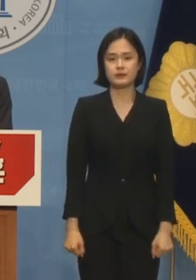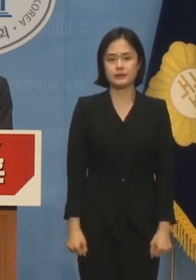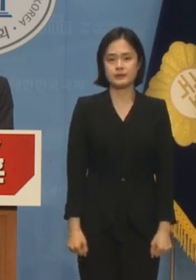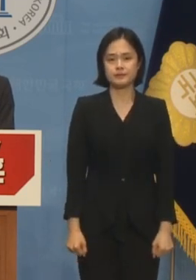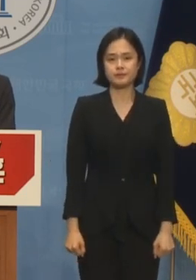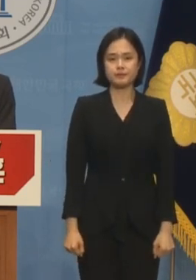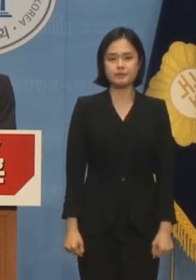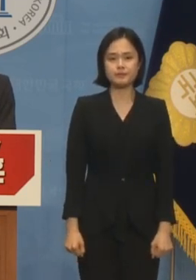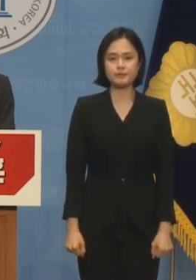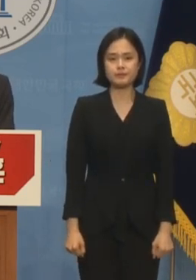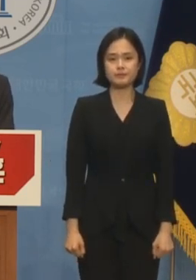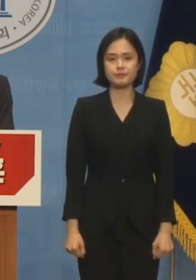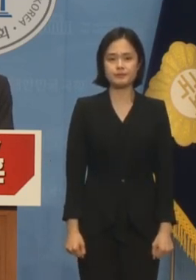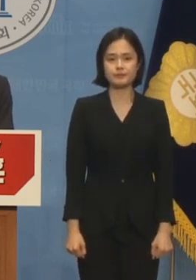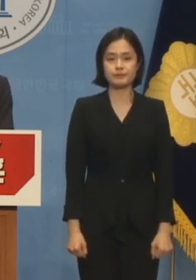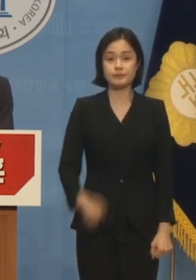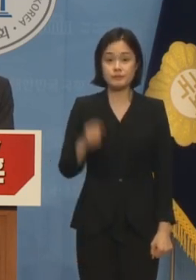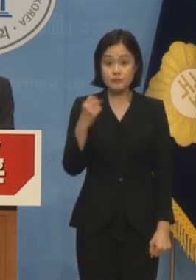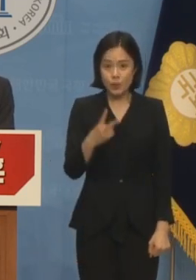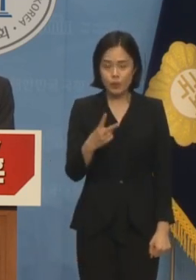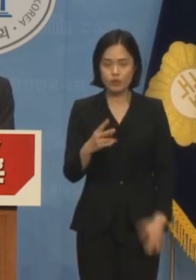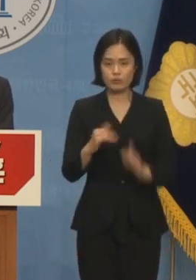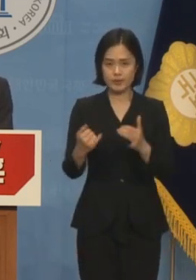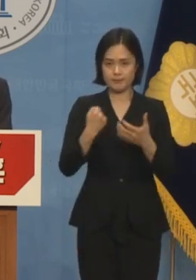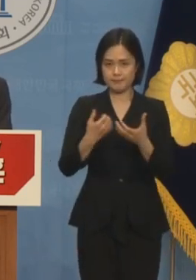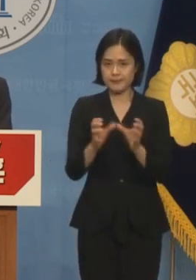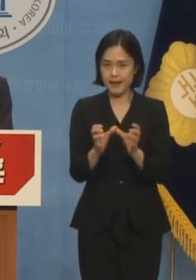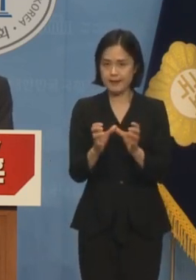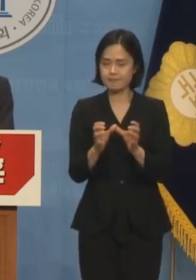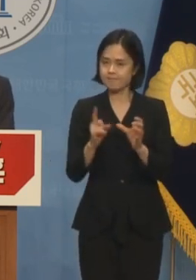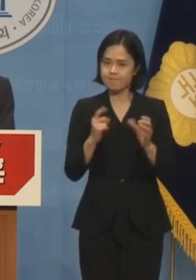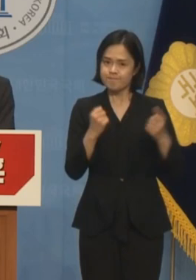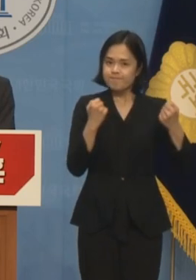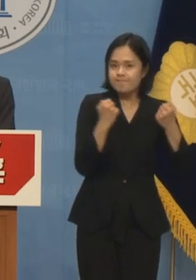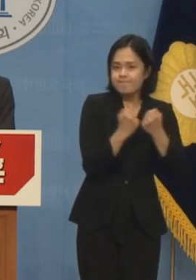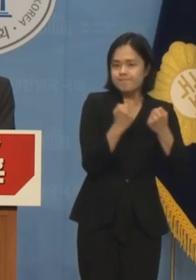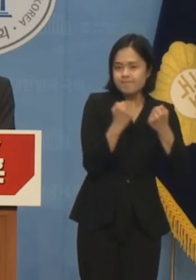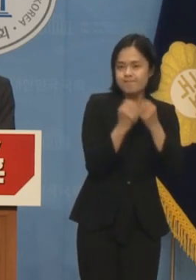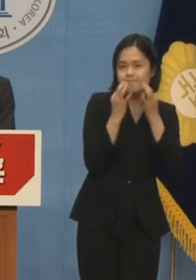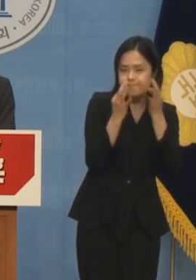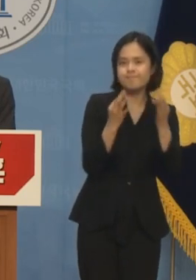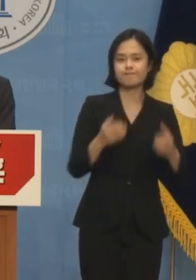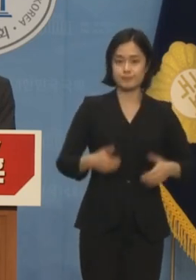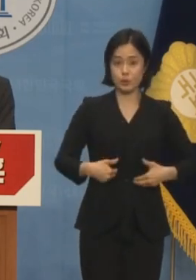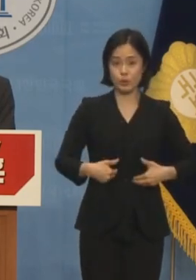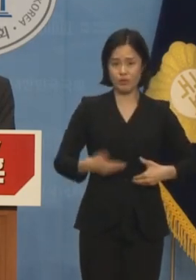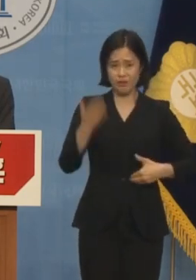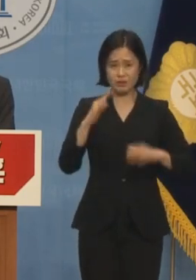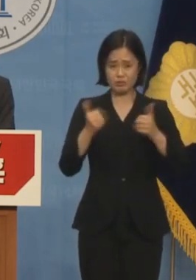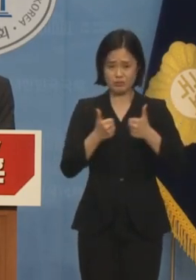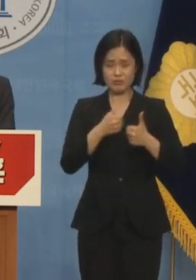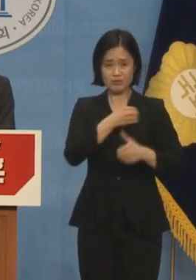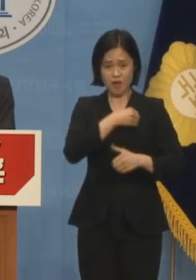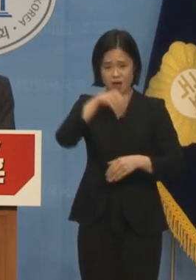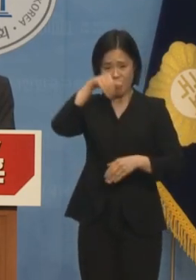마지막으로 우리는 더 치열하게 싸워야 합니다. 우리는 총선 패배 이후 무기력한 모습을 보이고